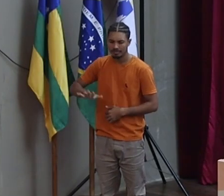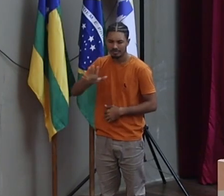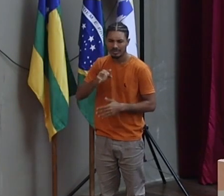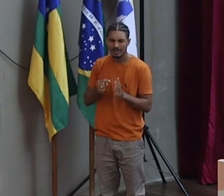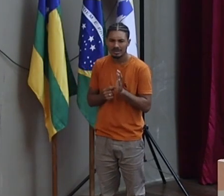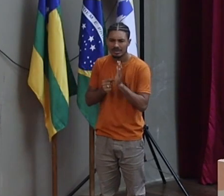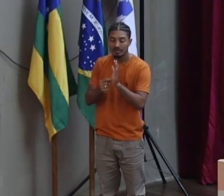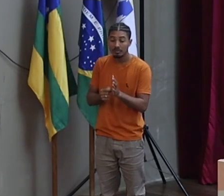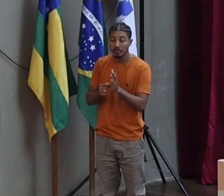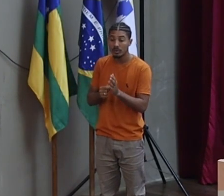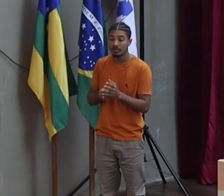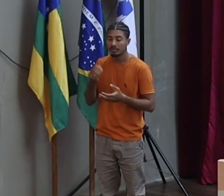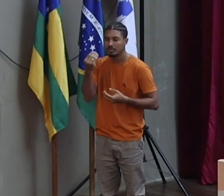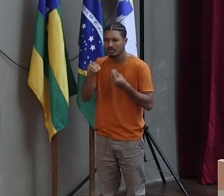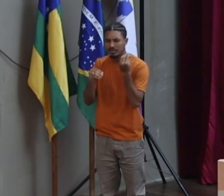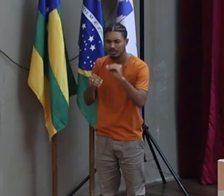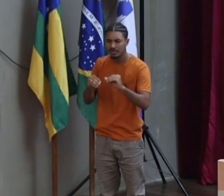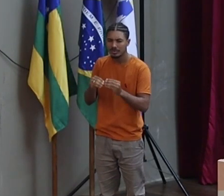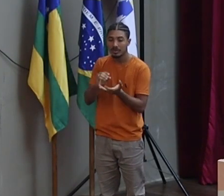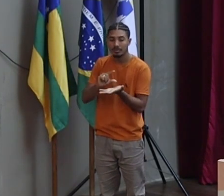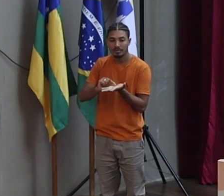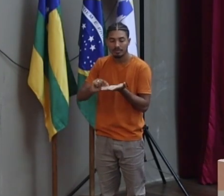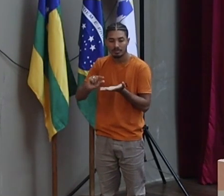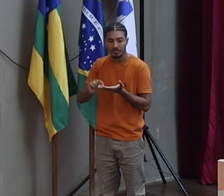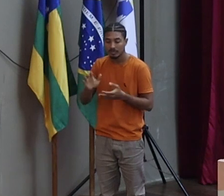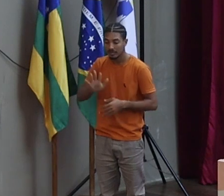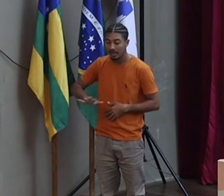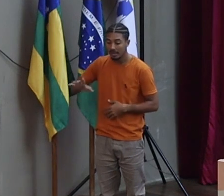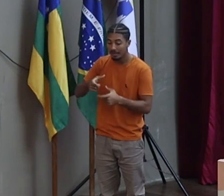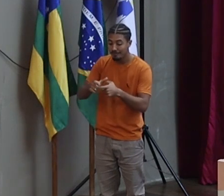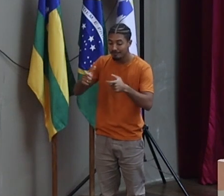produção bibliográfica e a massa crítica crescente.